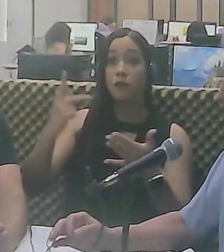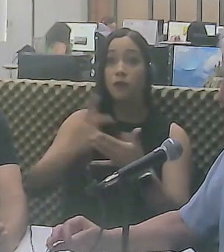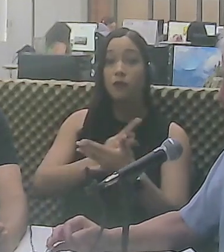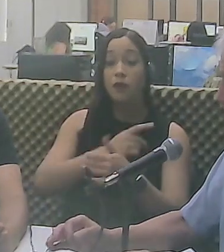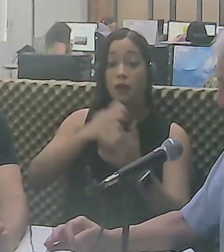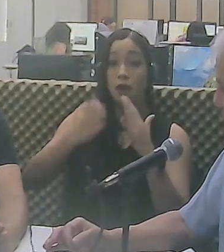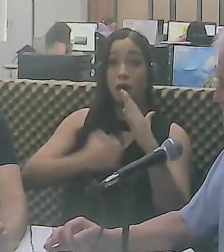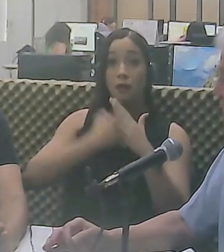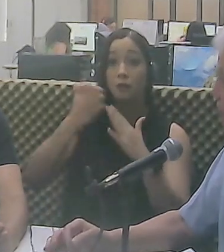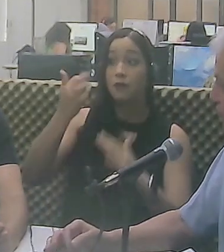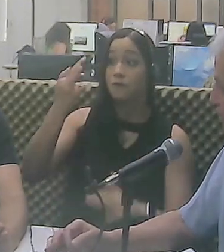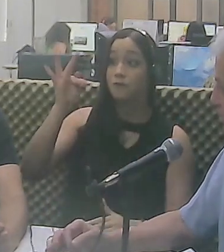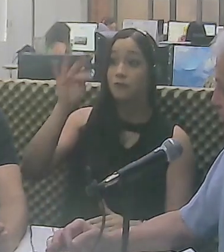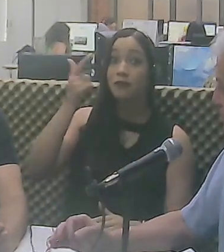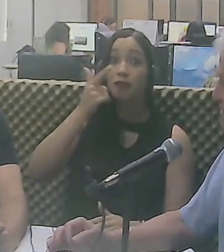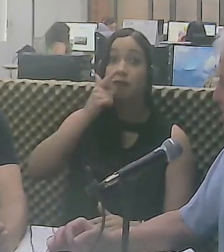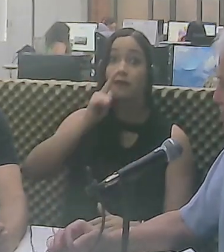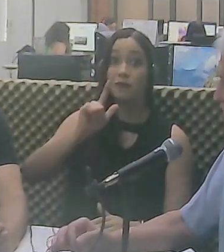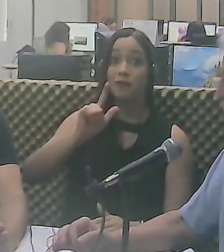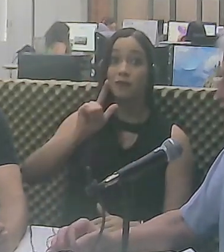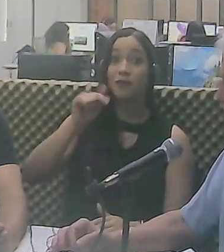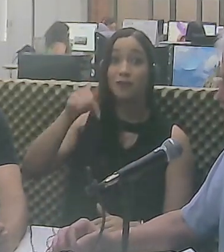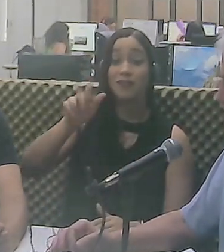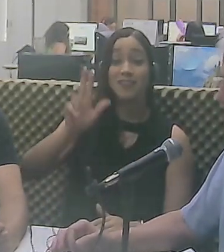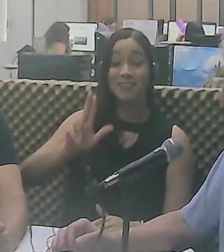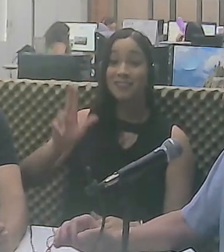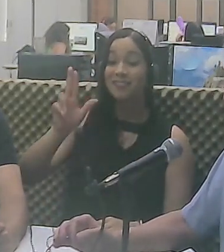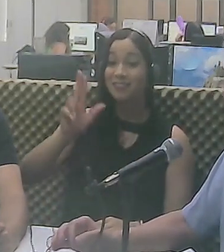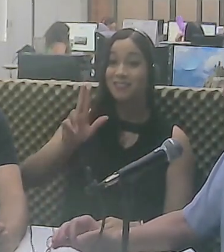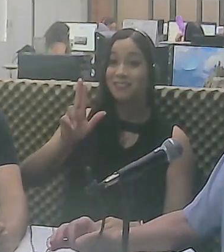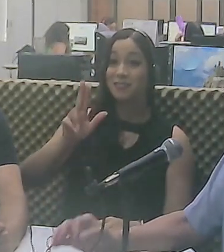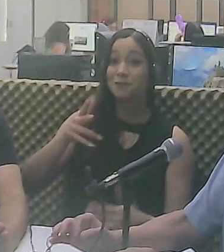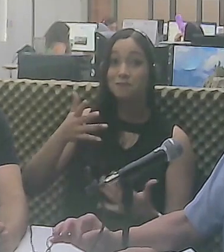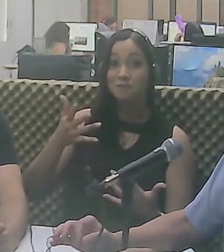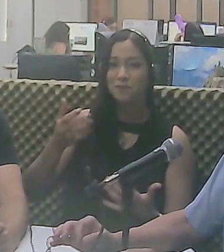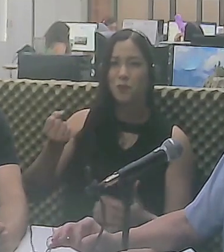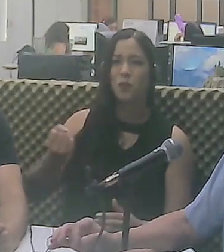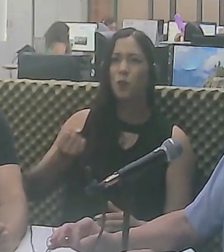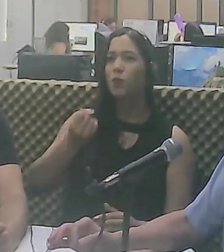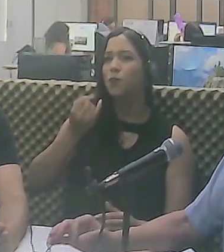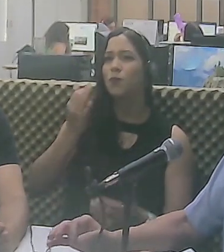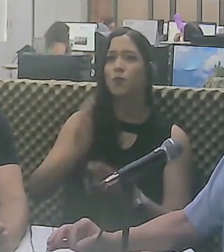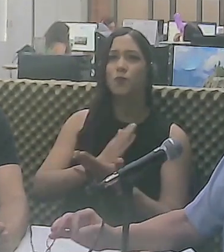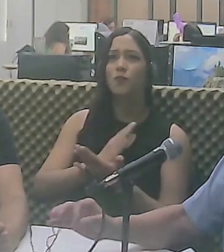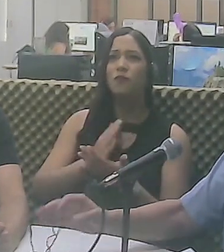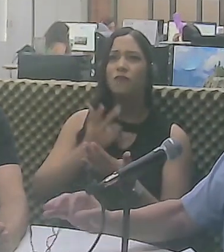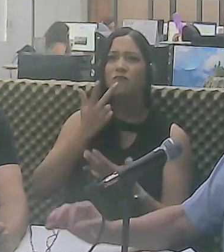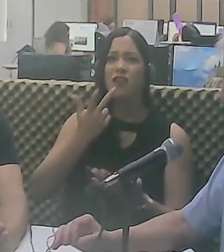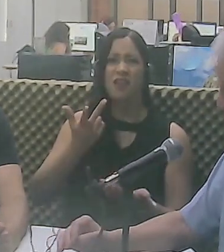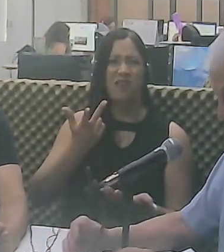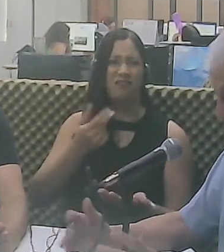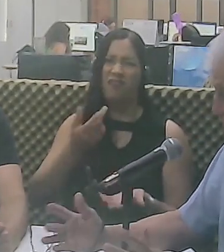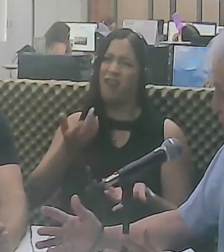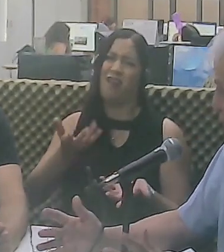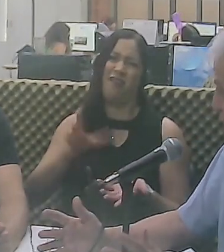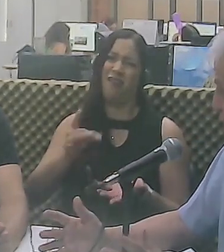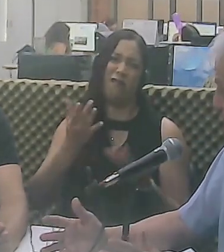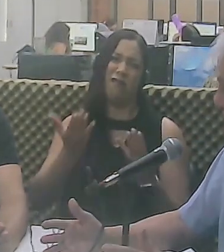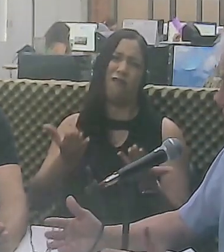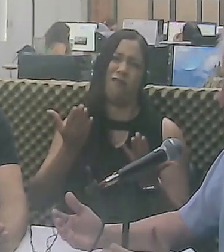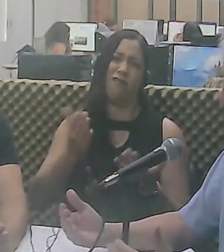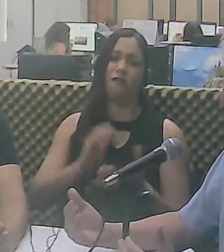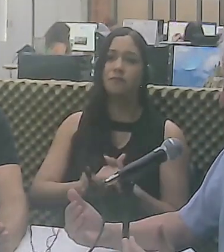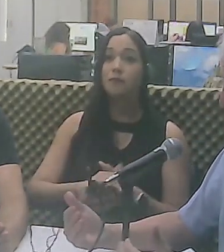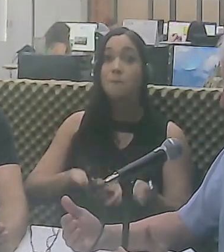aqui uma empresa francesa ganhou a licitação aqui em Uberlândia né E muitas das vezes foi falar que era carta marcada tá aí o resultado